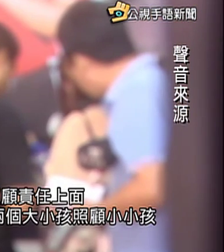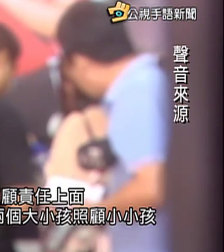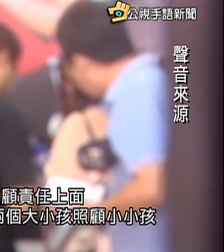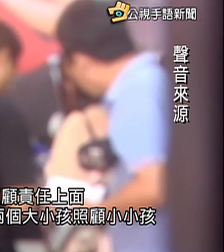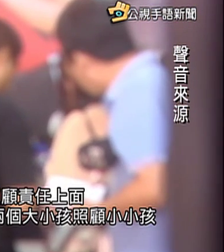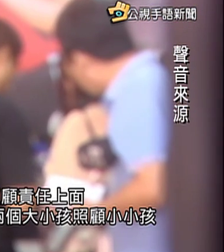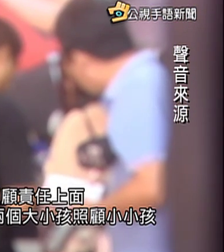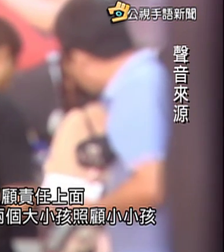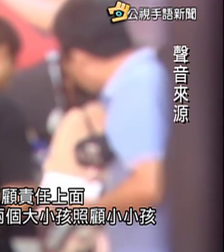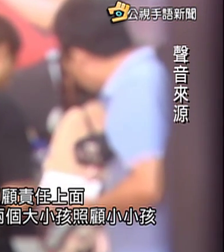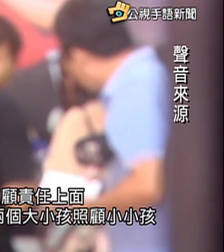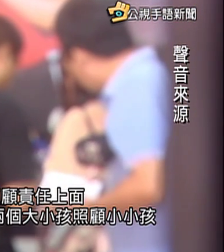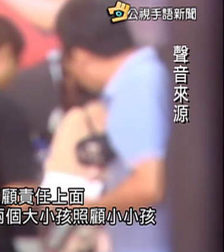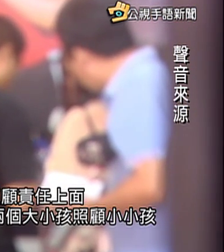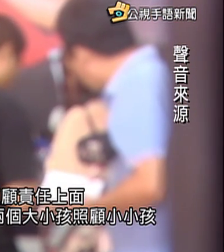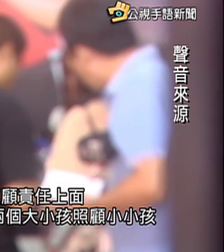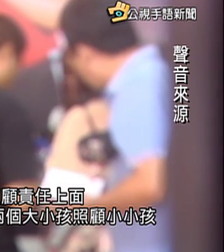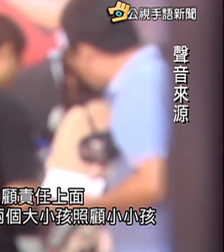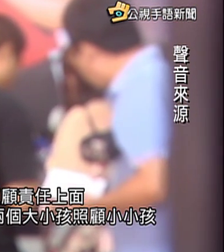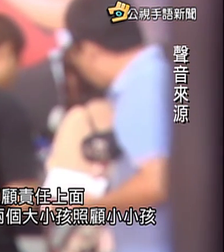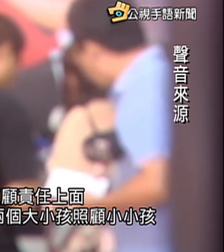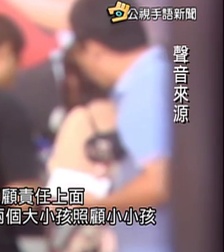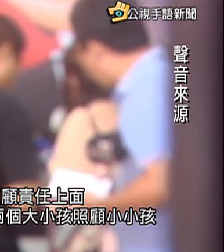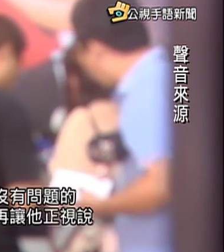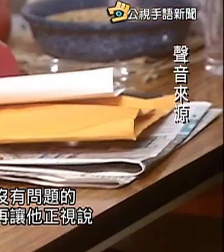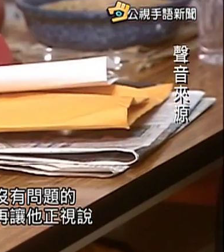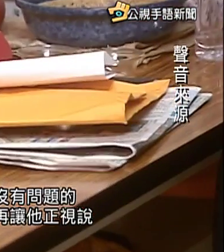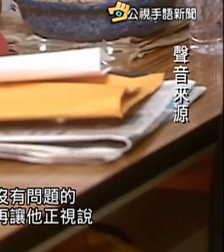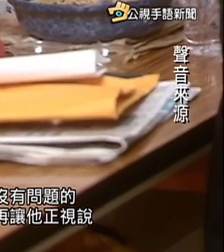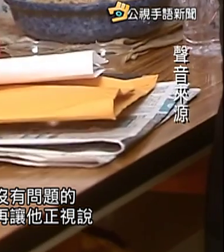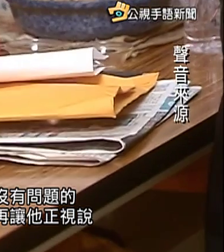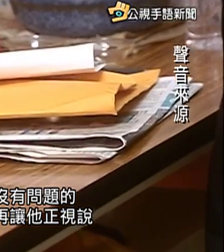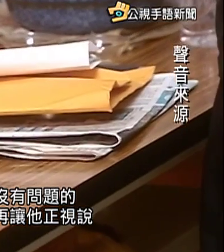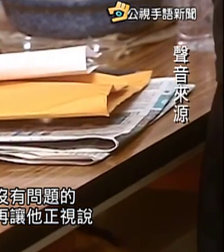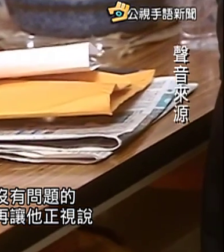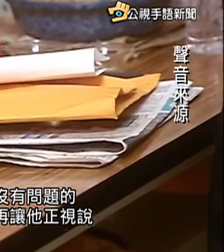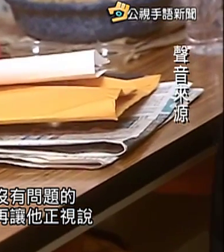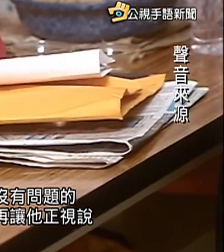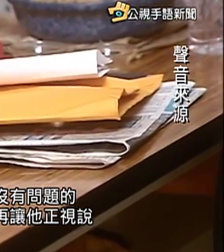让2个大小孩照顾小小孩没有问题，要来再让他去